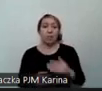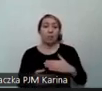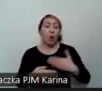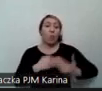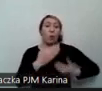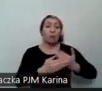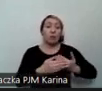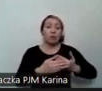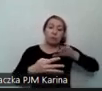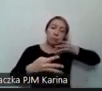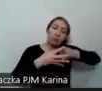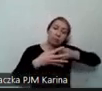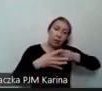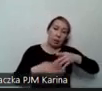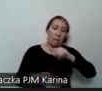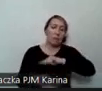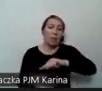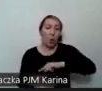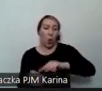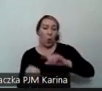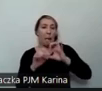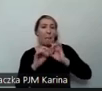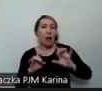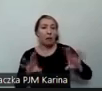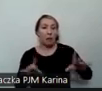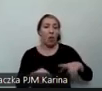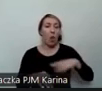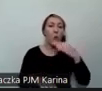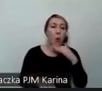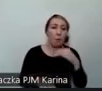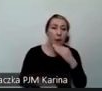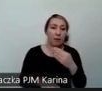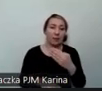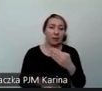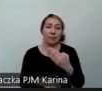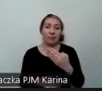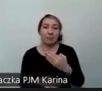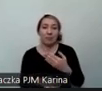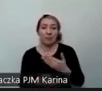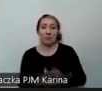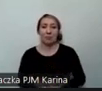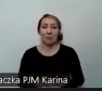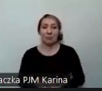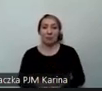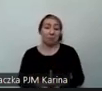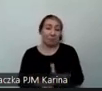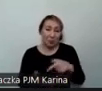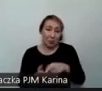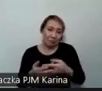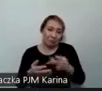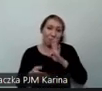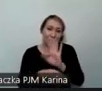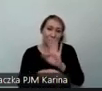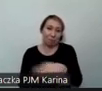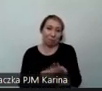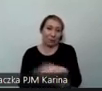diagnostycznym psycholodzy, pedagodzy, logopedzi mieli lukę,